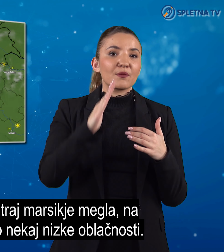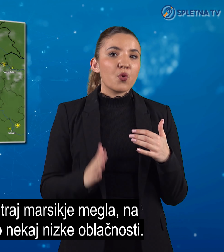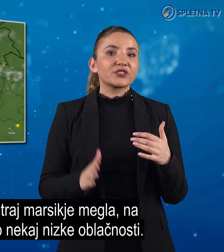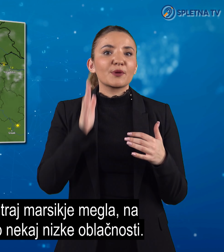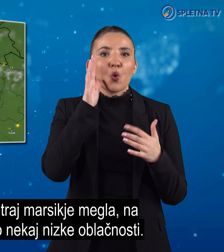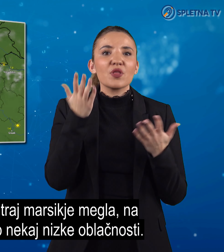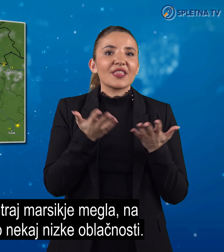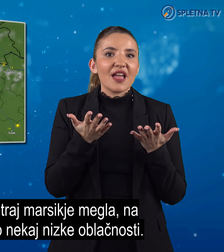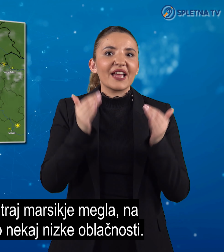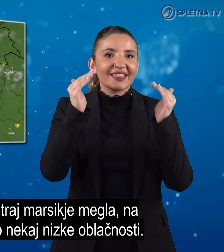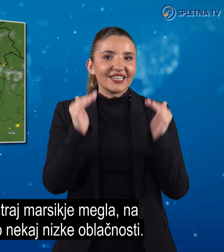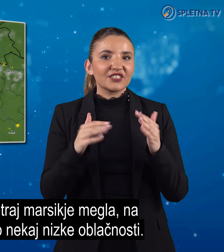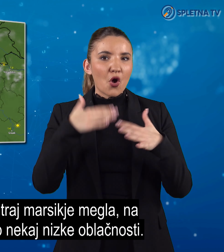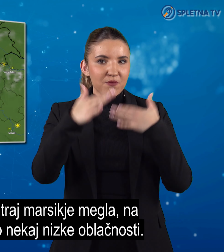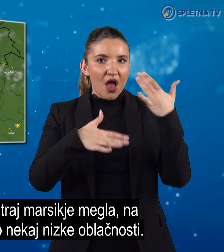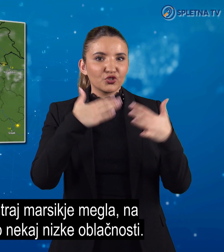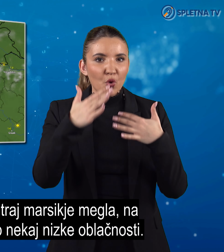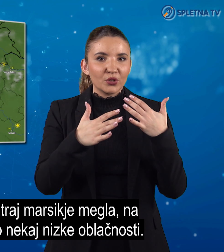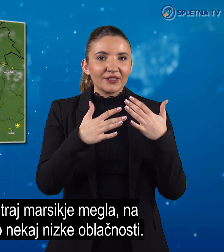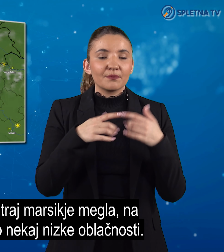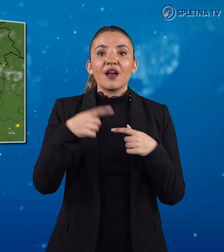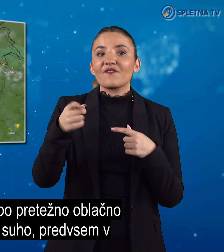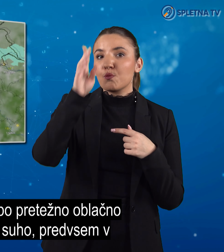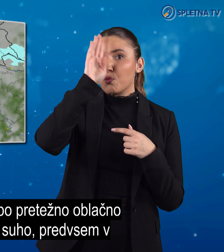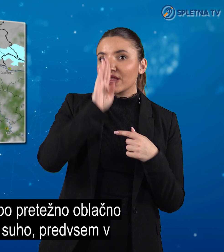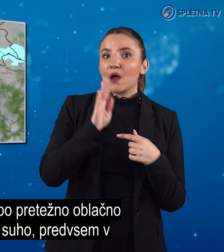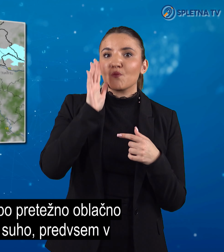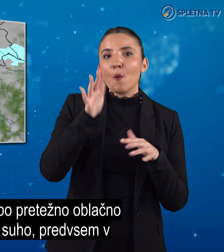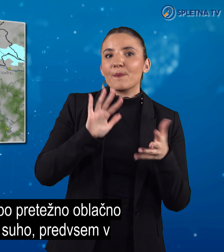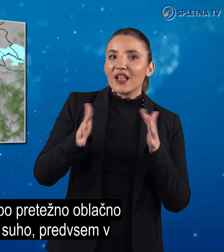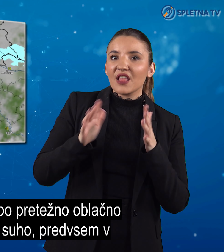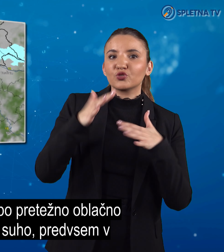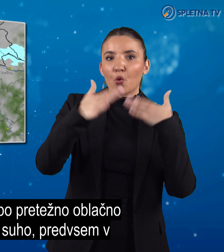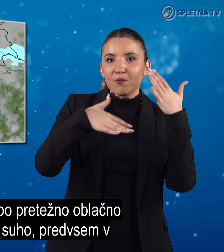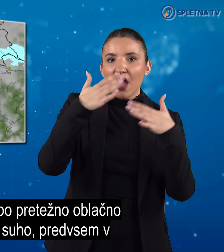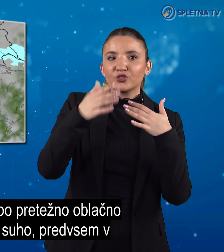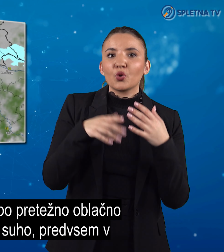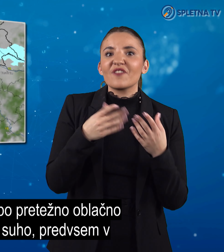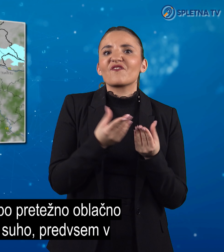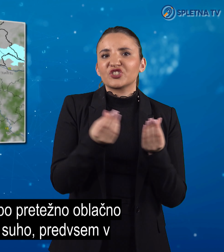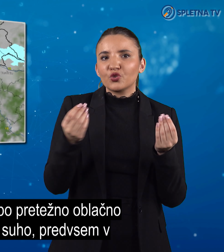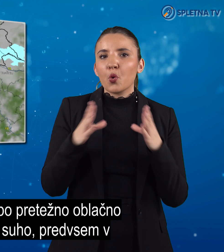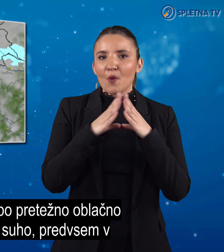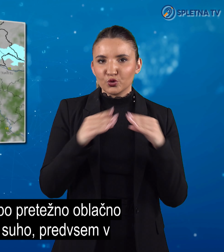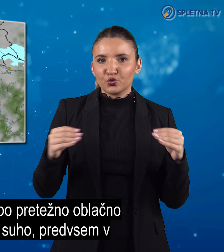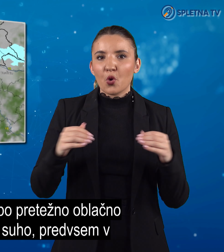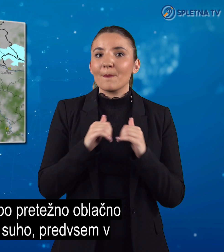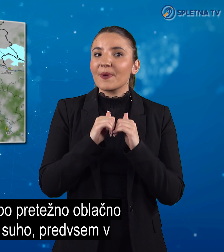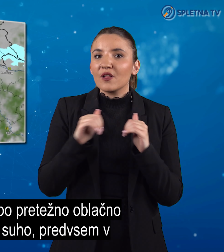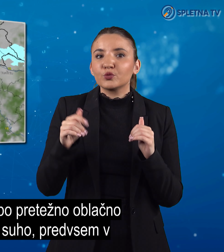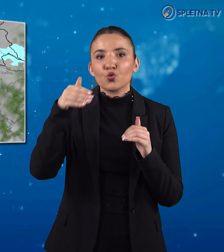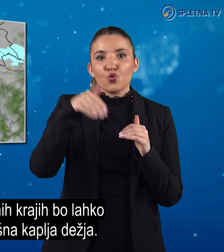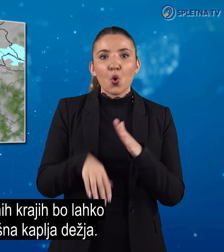nekaj nizke oblačnosti. V ponedeljek bo pretežno oblačno in večinoma suho, predvsem v